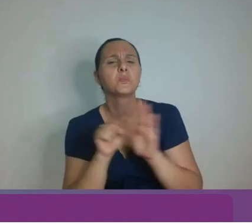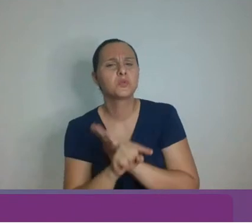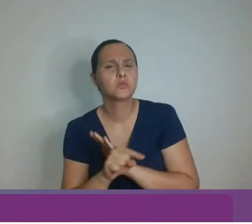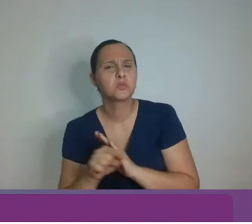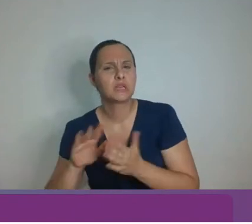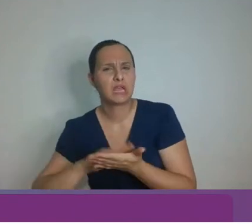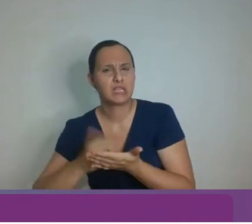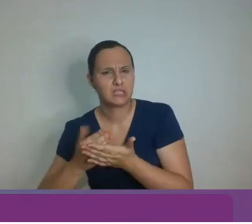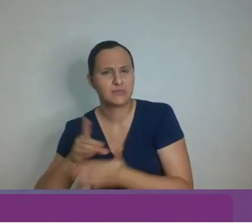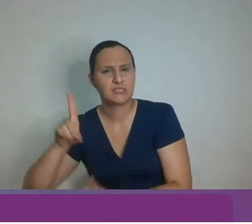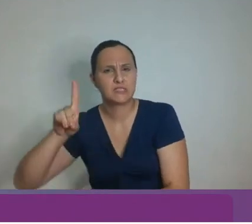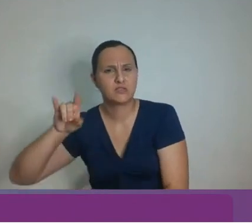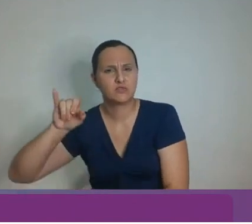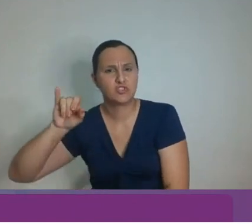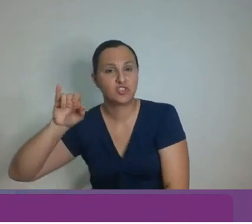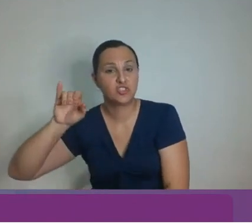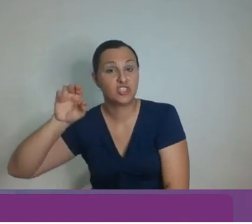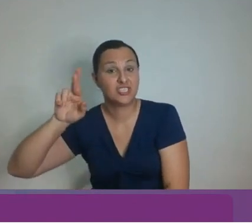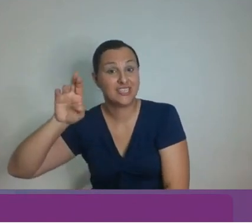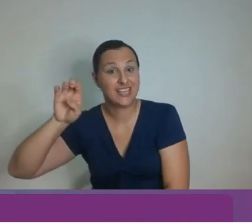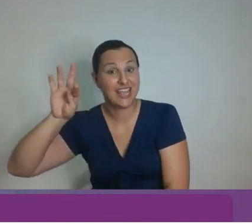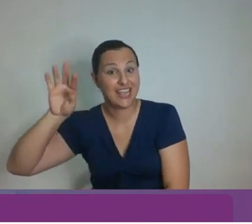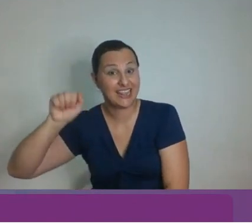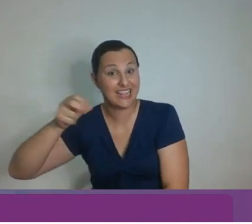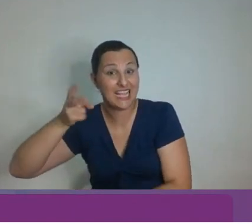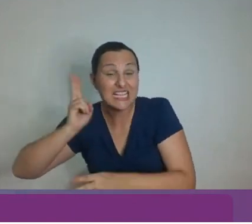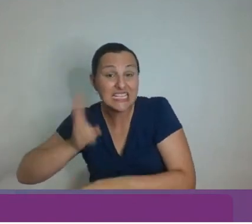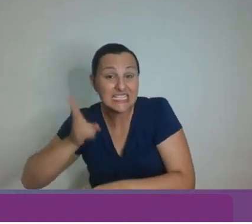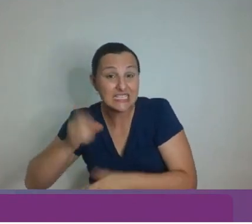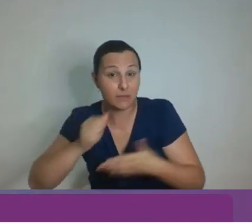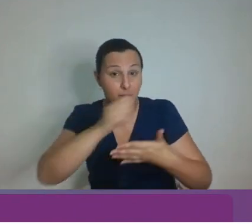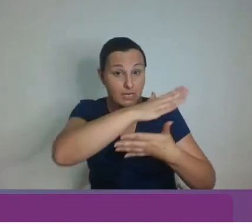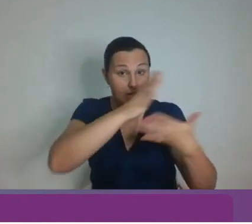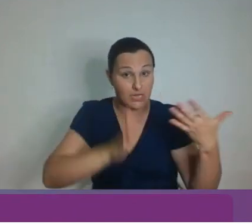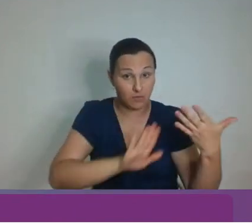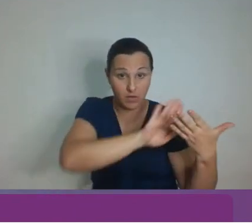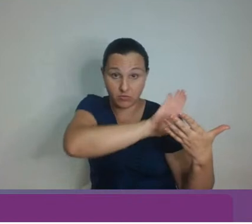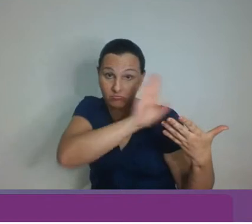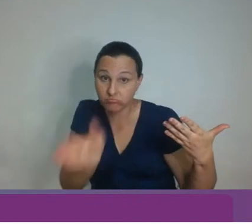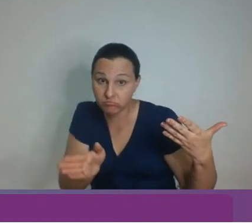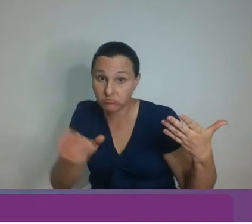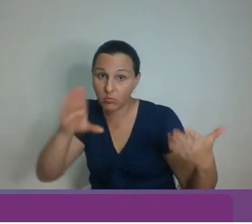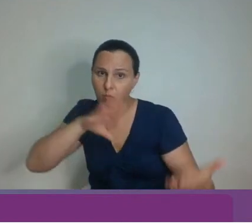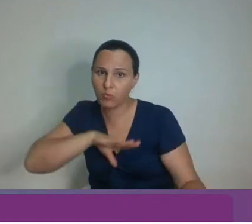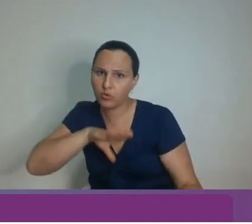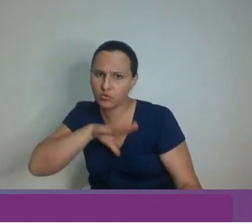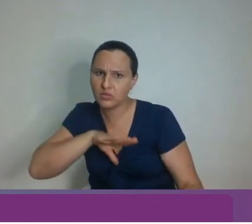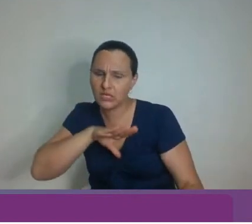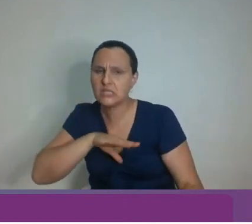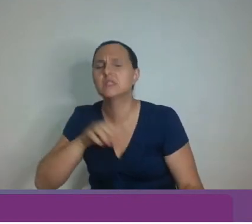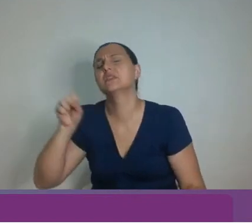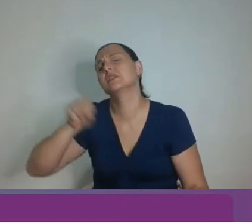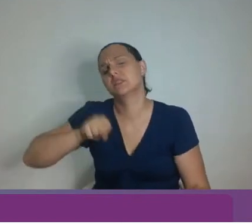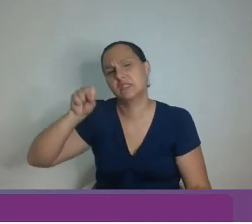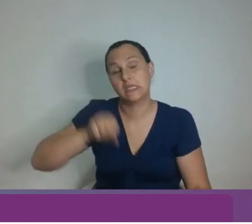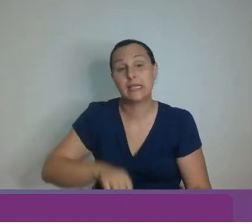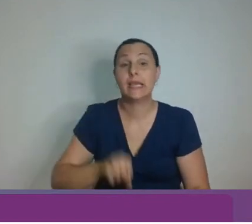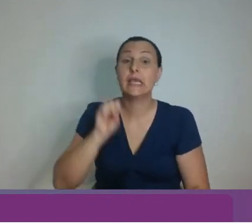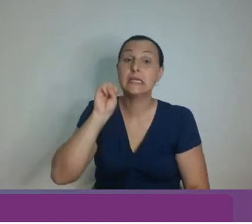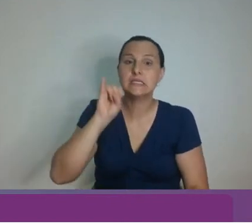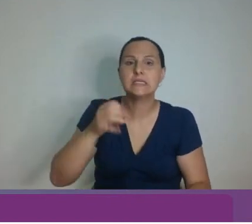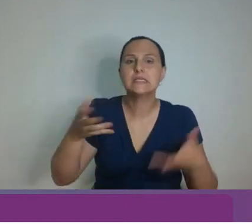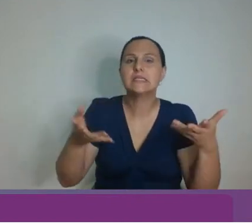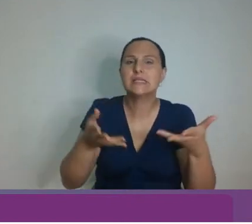é sempre de Libras para português. A gente tem a interpretação direta. Quando a gente está interpretando de português para Libras, como a Dani está